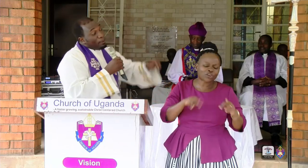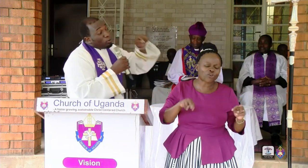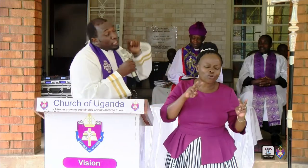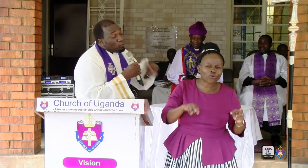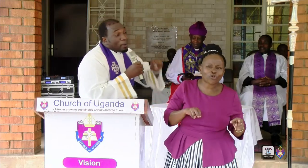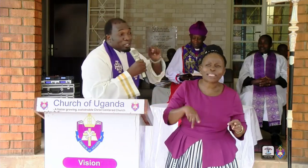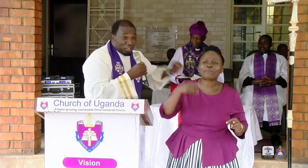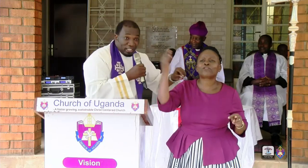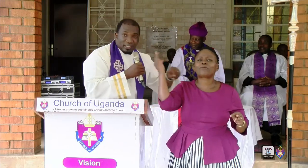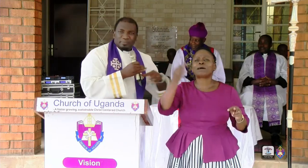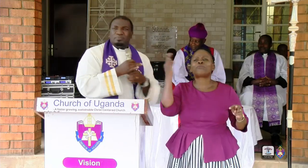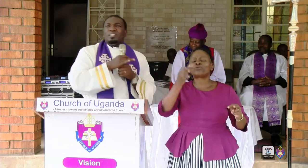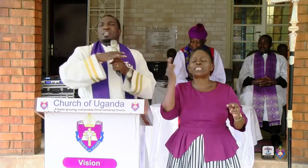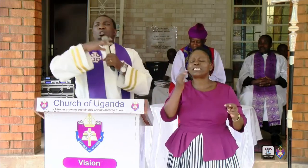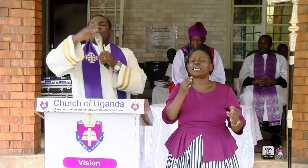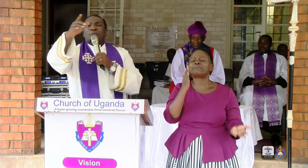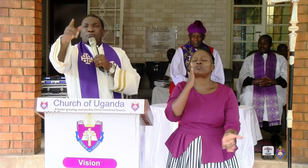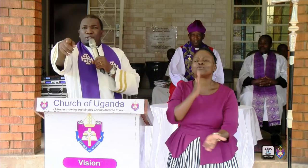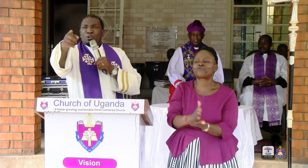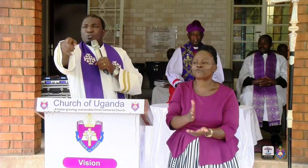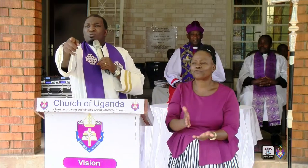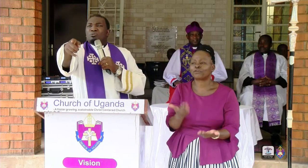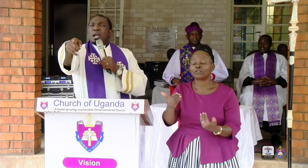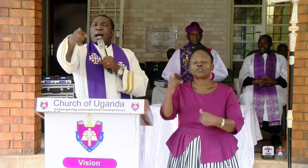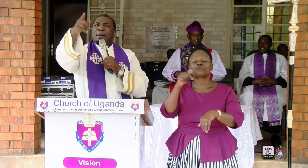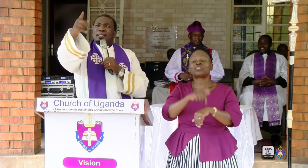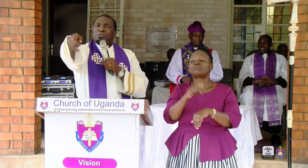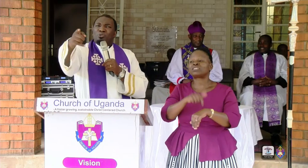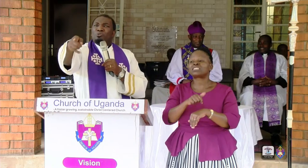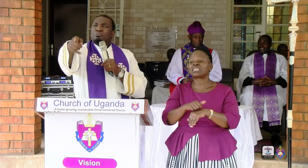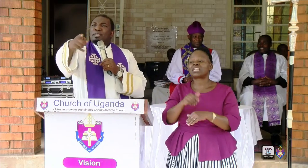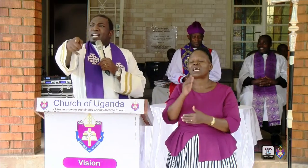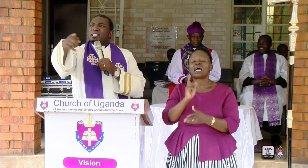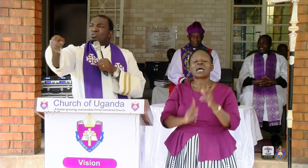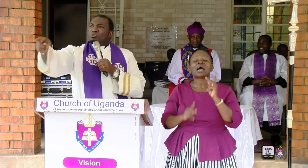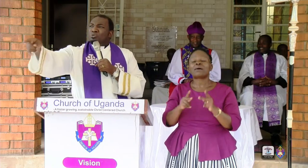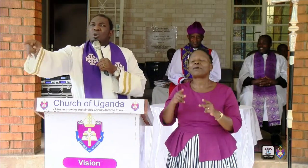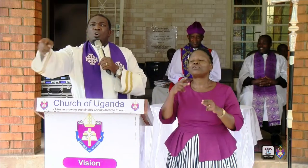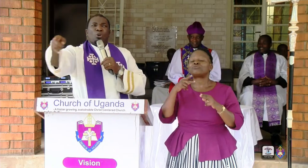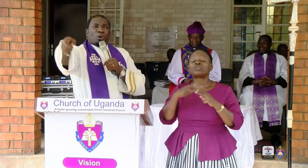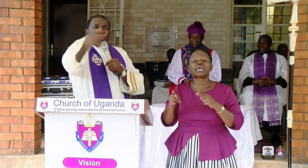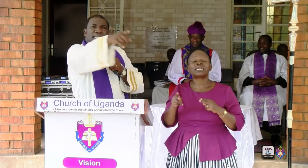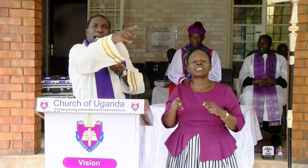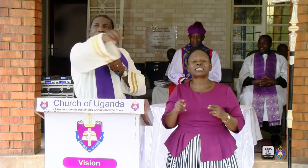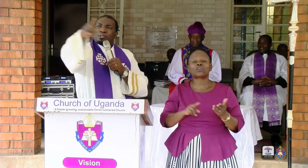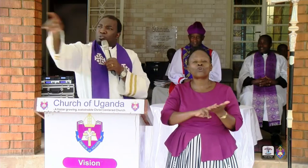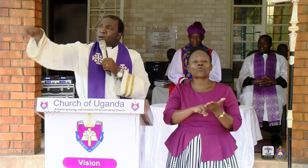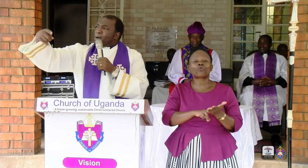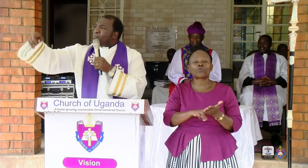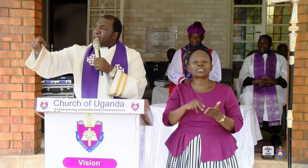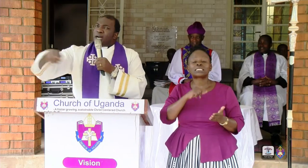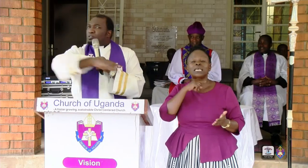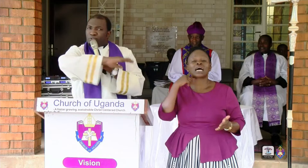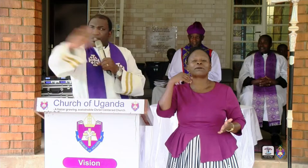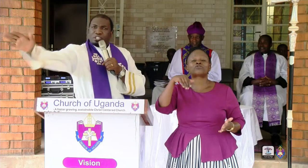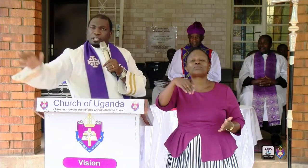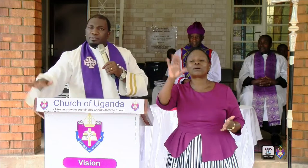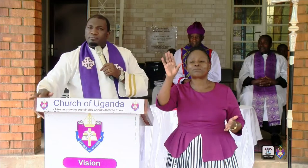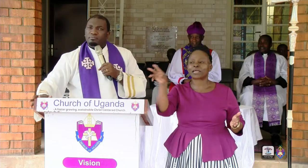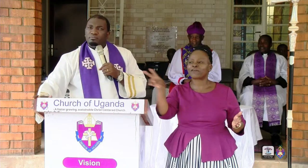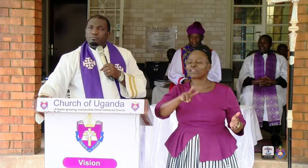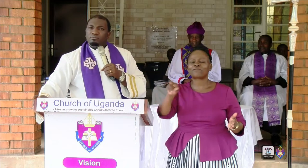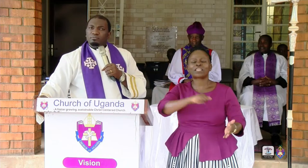bino ebibuuliddwa biki tuli mu biro ng'abantu mutandise okukozesa abasumba bammwe nga